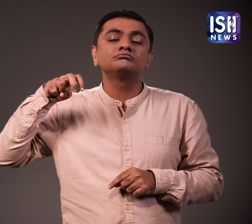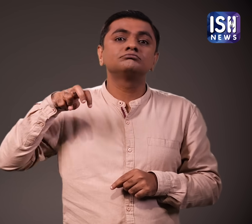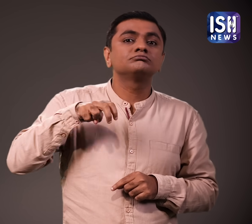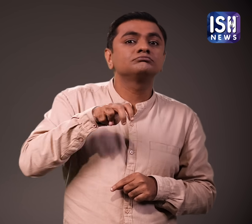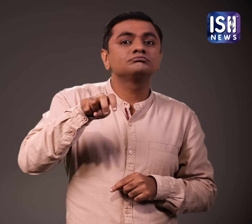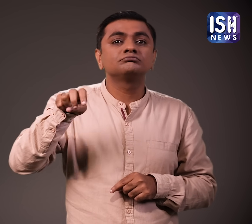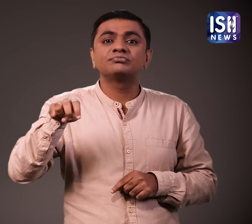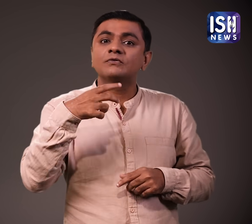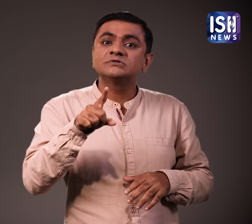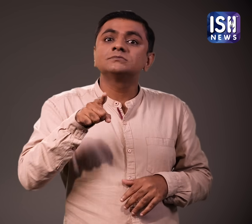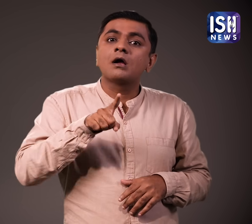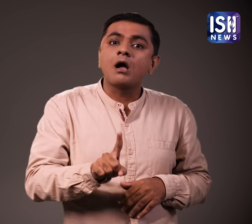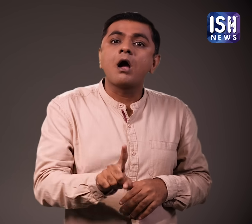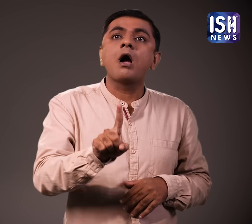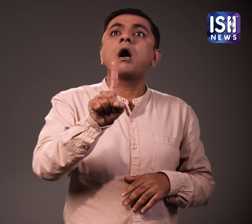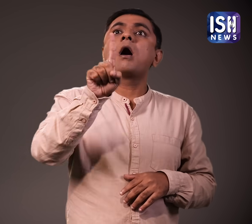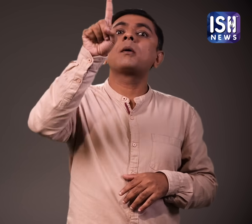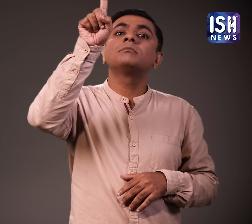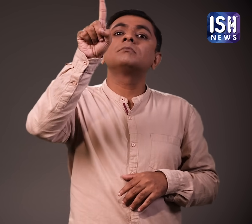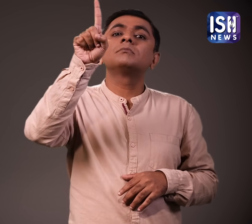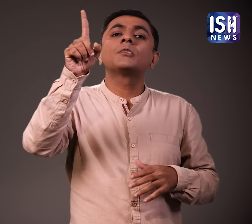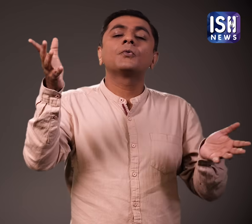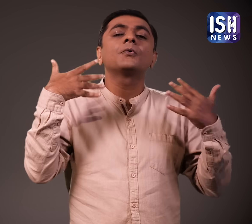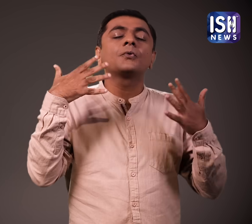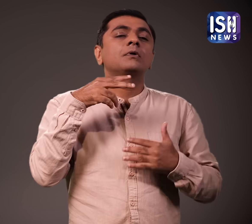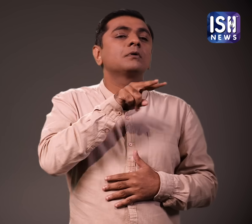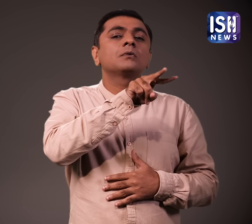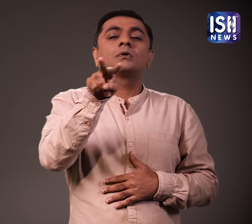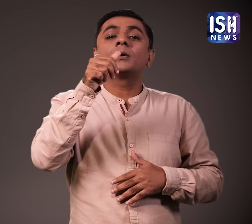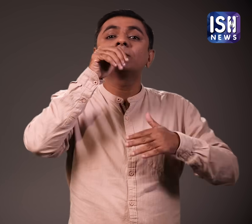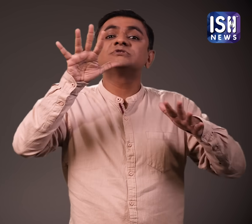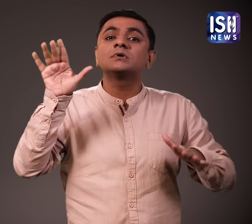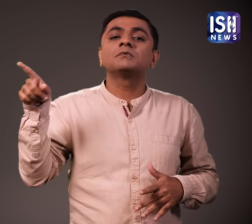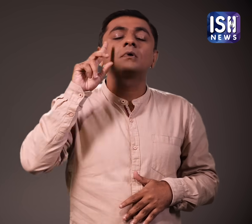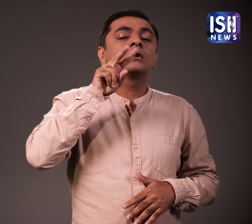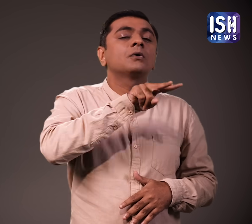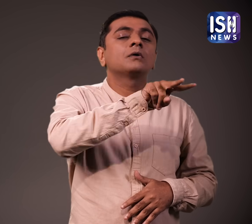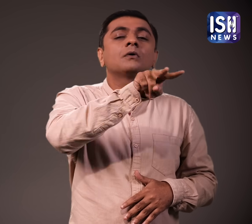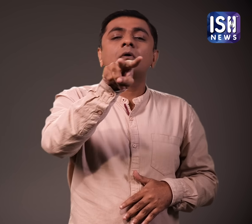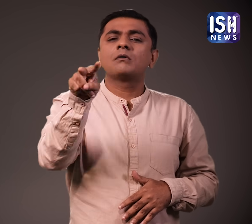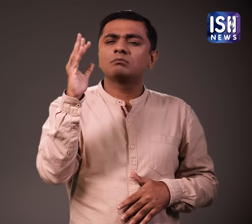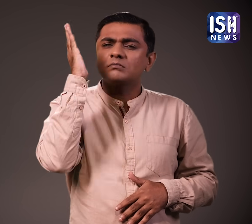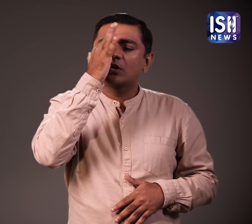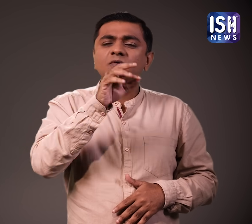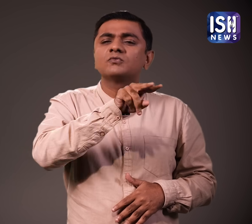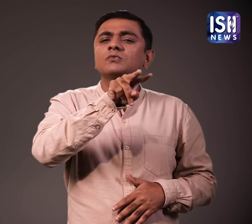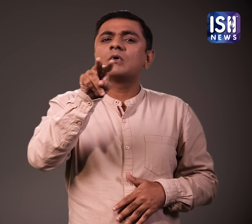था।